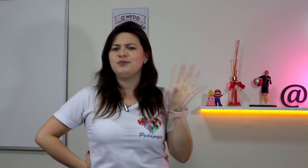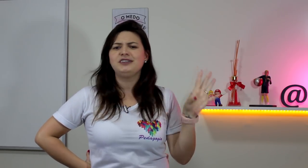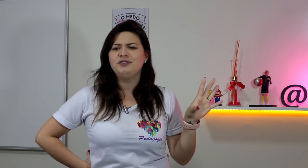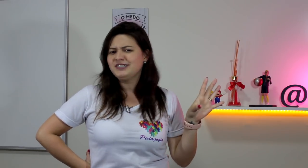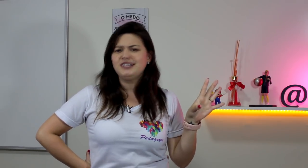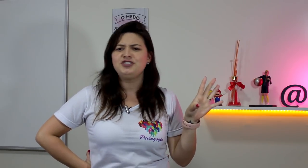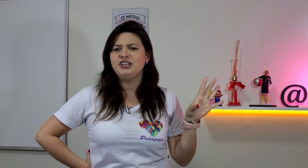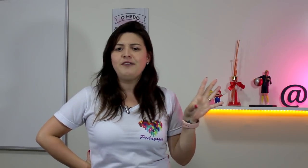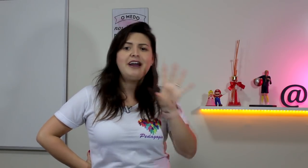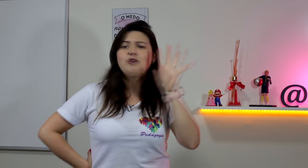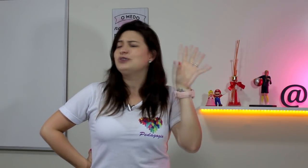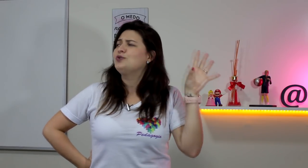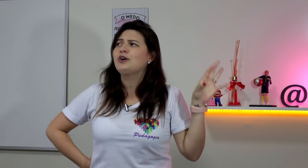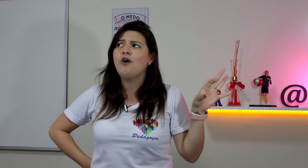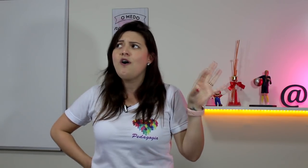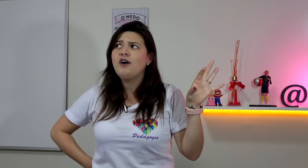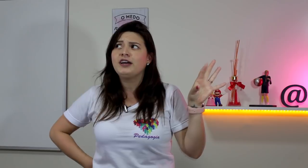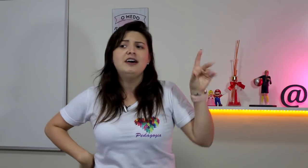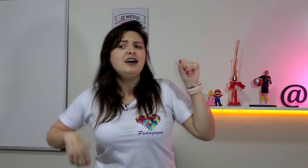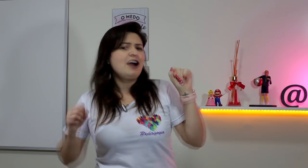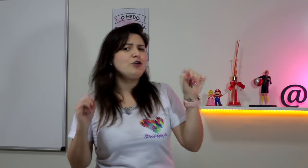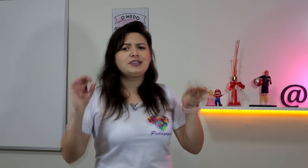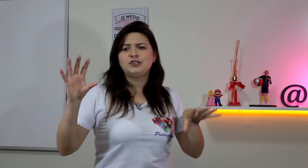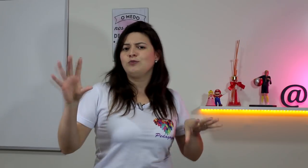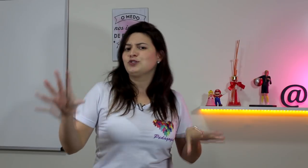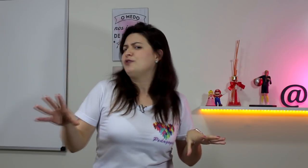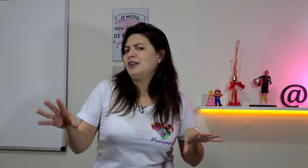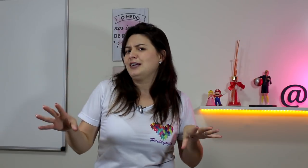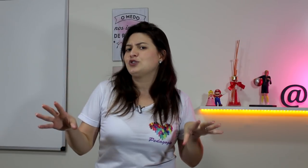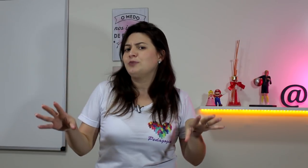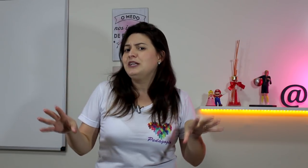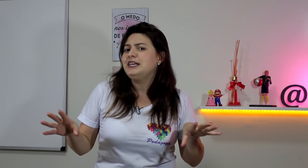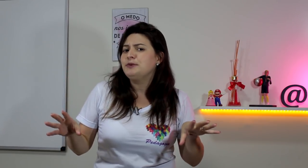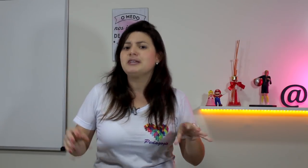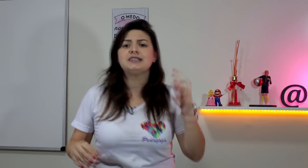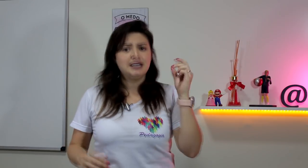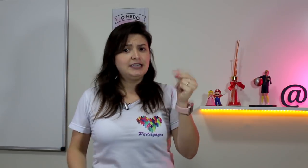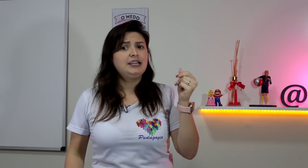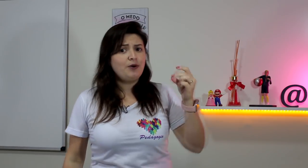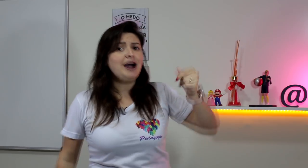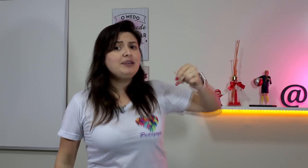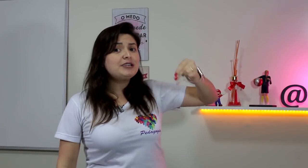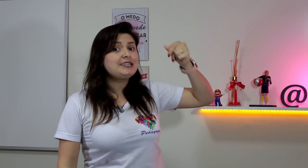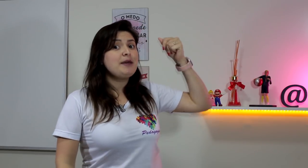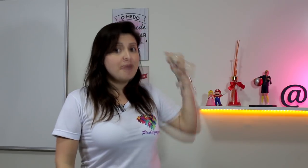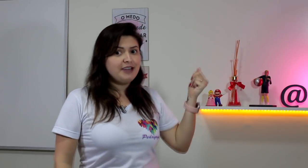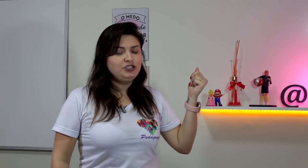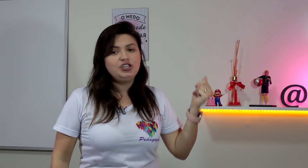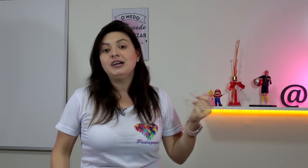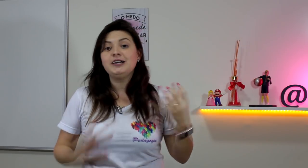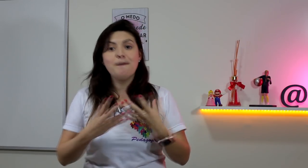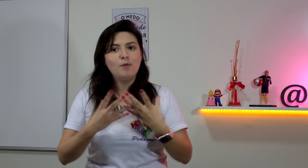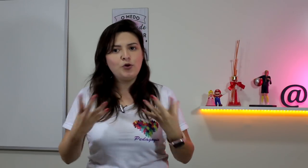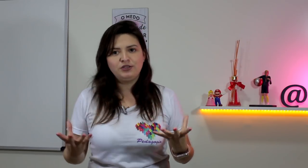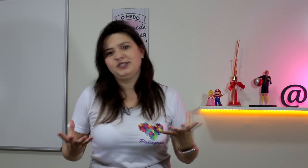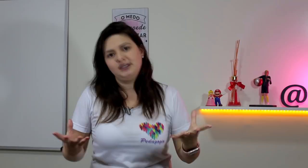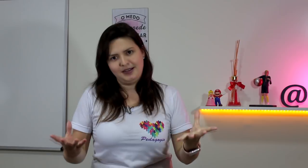tão recente não, começou agora que se começou a falar sobre Libras. Não, a Libras, ela é bem antiga e muitos sinais